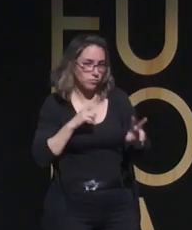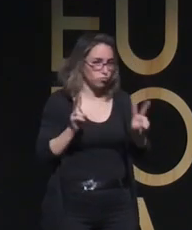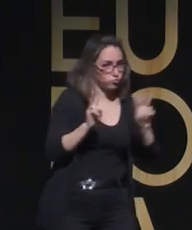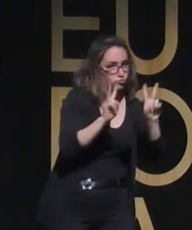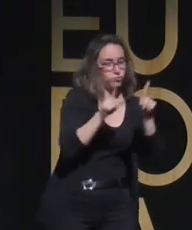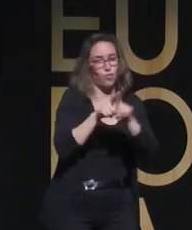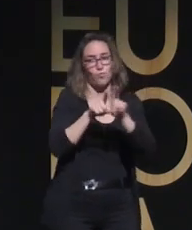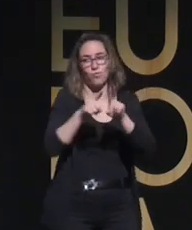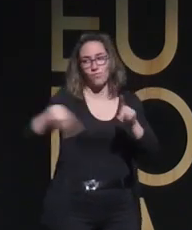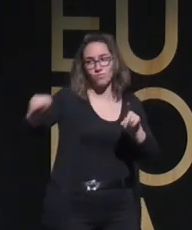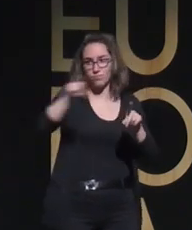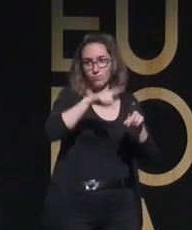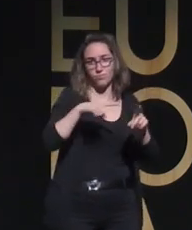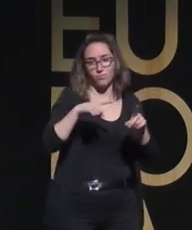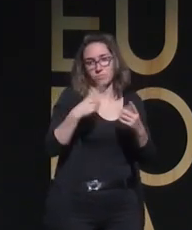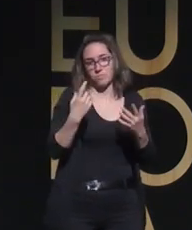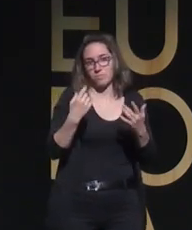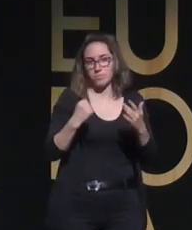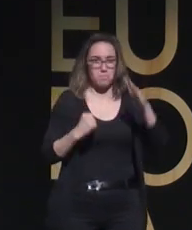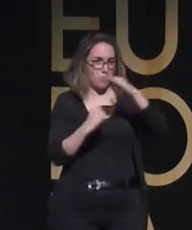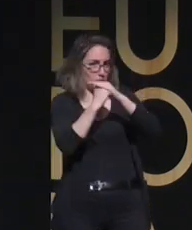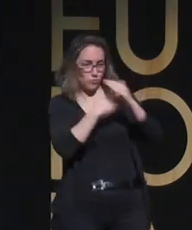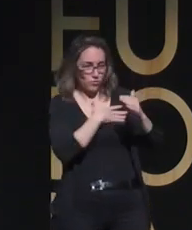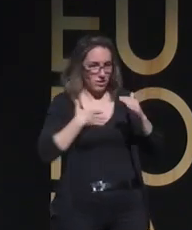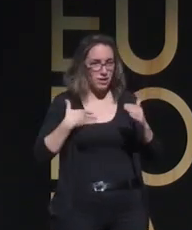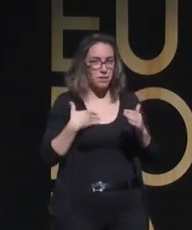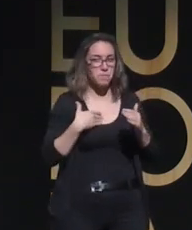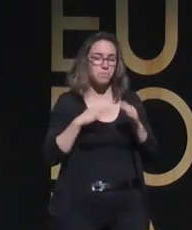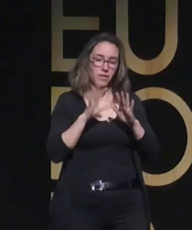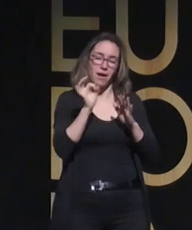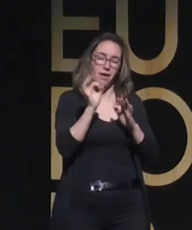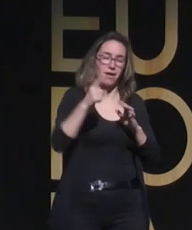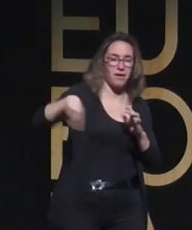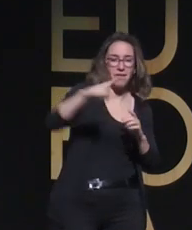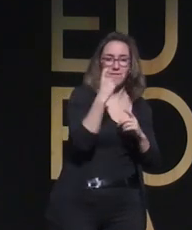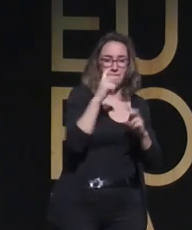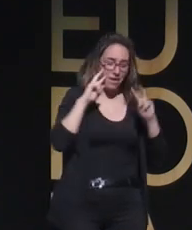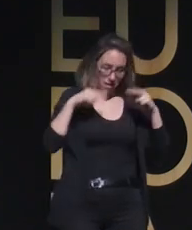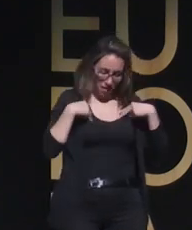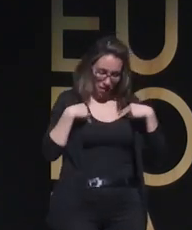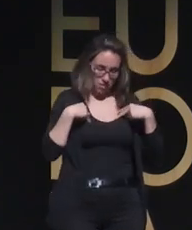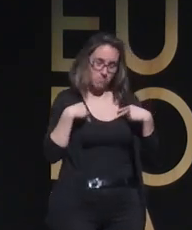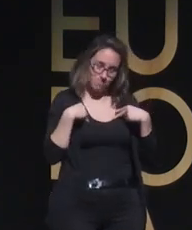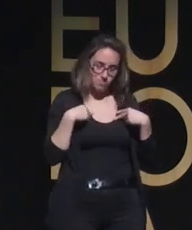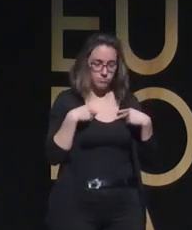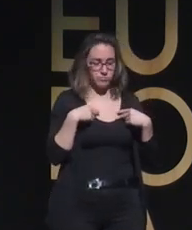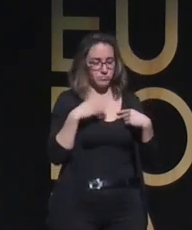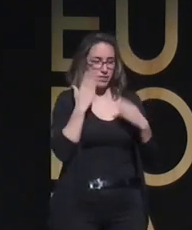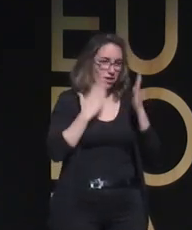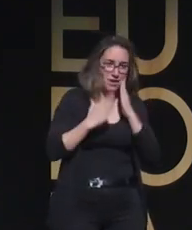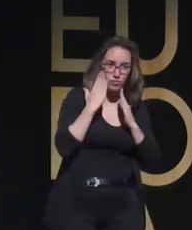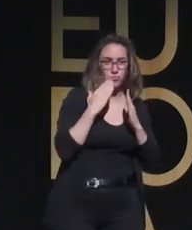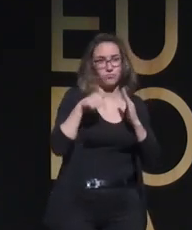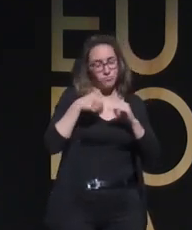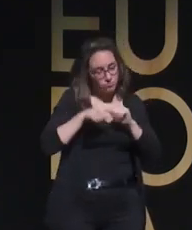de todo esto, pero quizá a veces también tener esa mirada de de que esto es un aprendizaje, ¿no? Y que es un